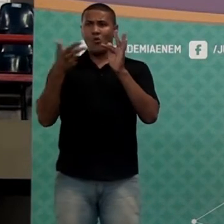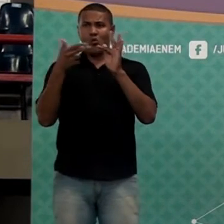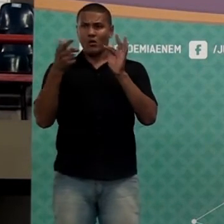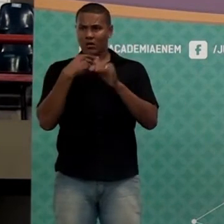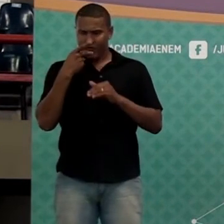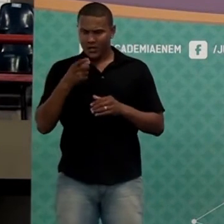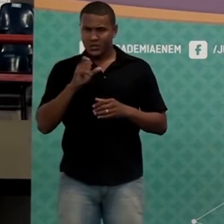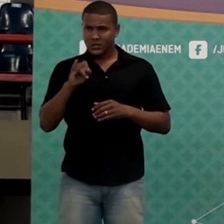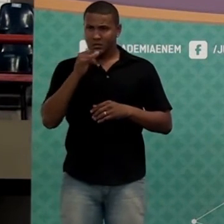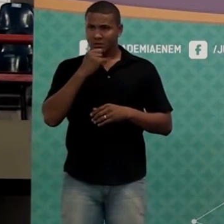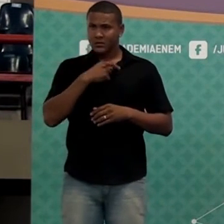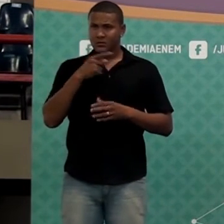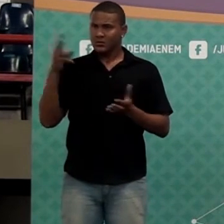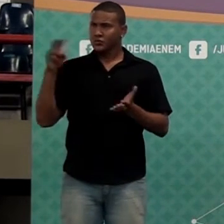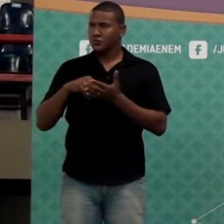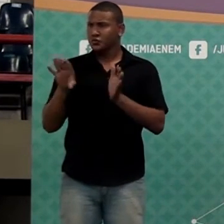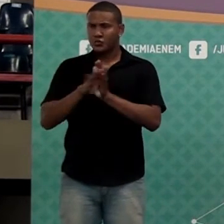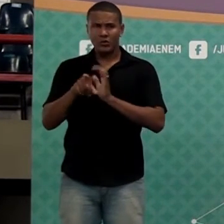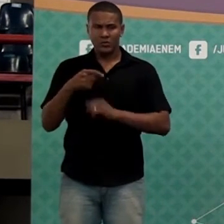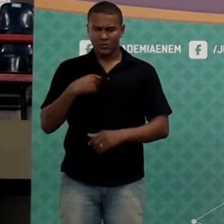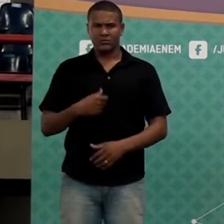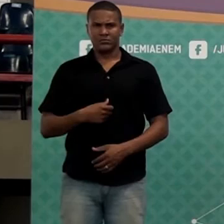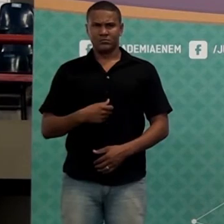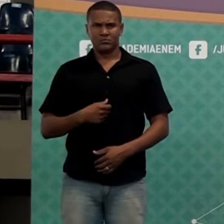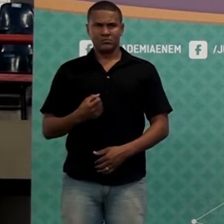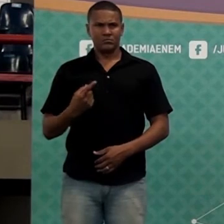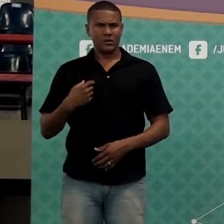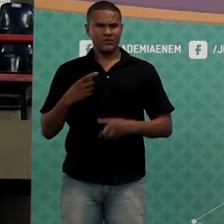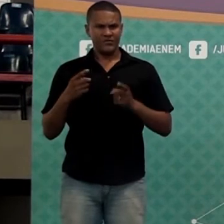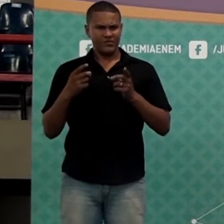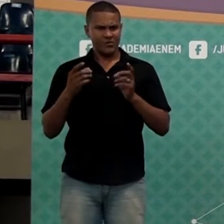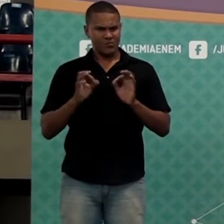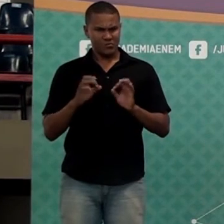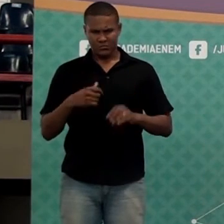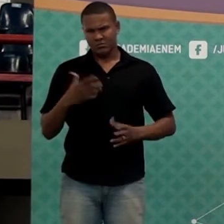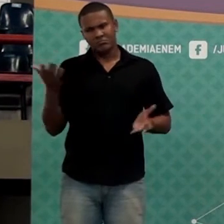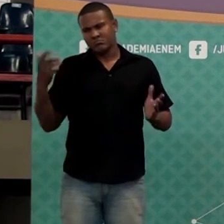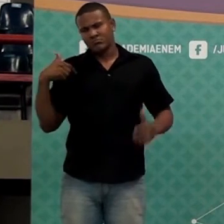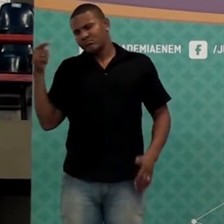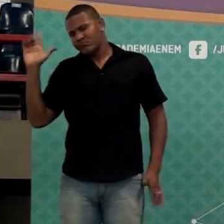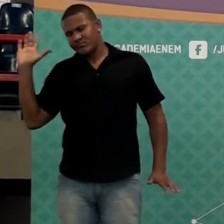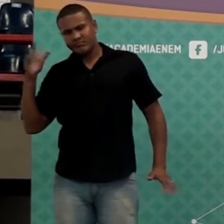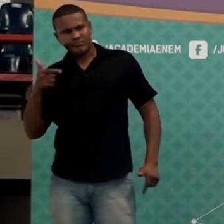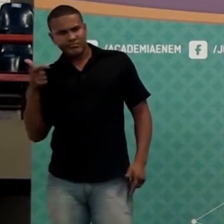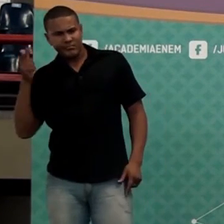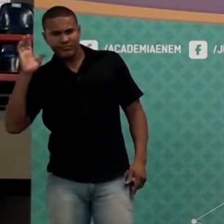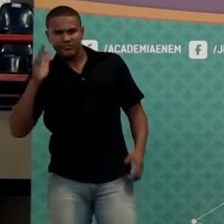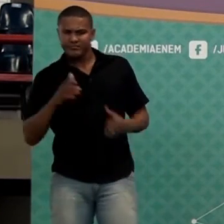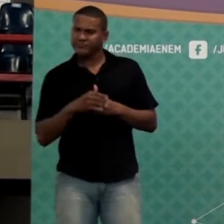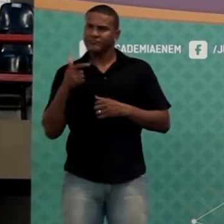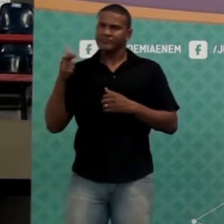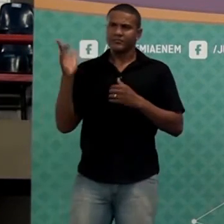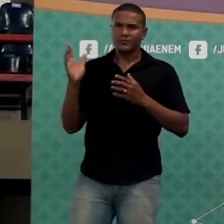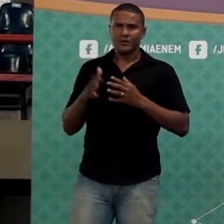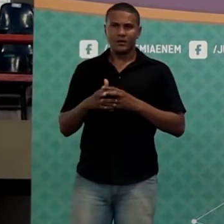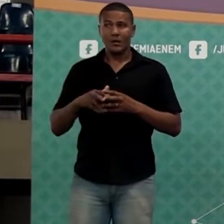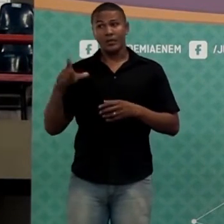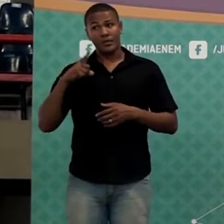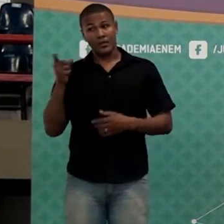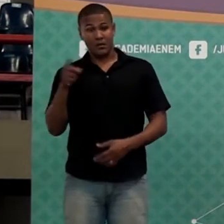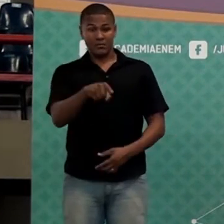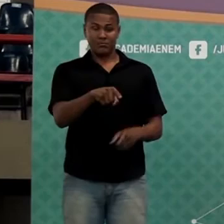nome daquela fruta, daquele legume, ninguém ia vender pra gente. O cara ia dizer, não, tem não, senhor. Isso aí tem não. Tem isso